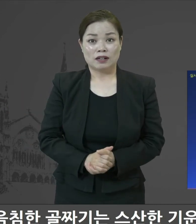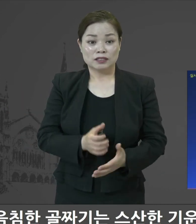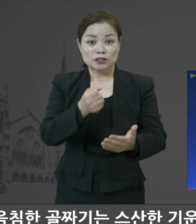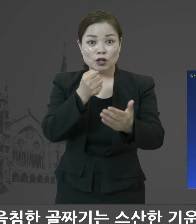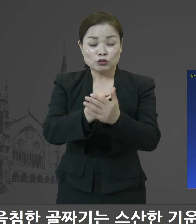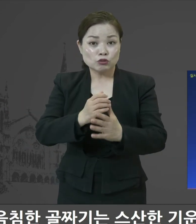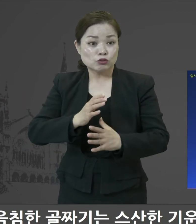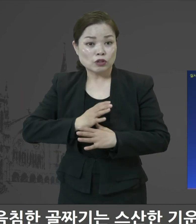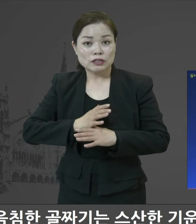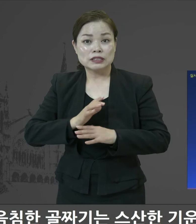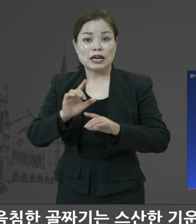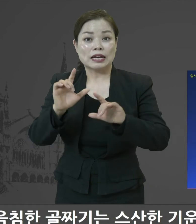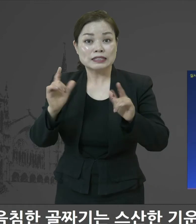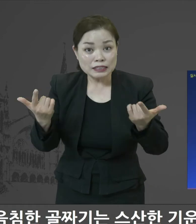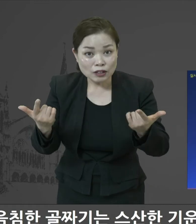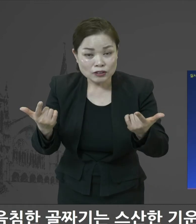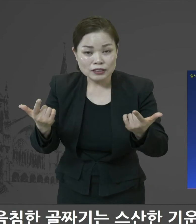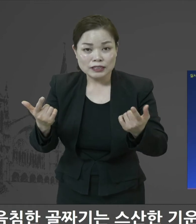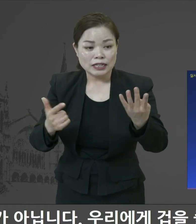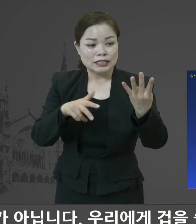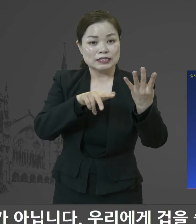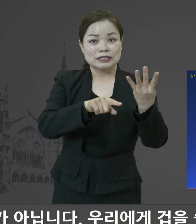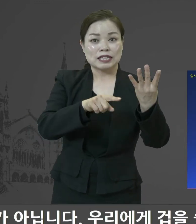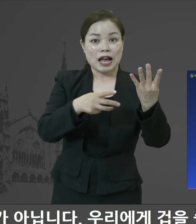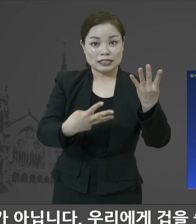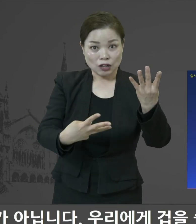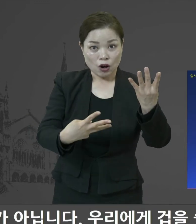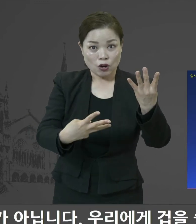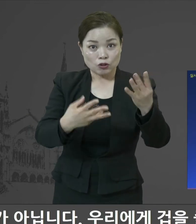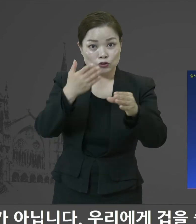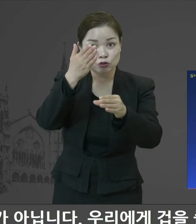결정적으로 두려워하지 않을 수 있는 이유가 4절 중반부에 있죠.